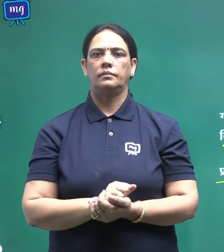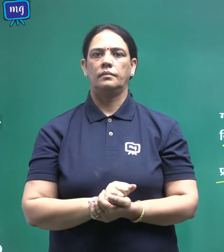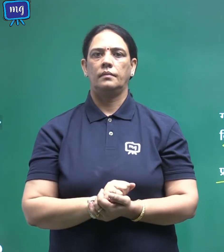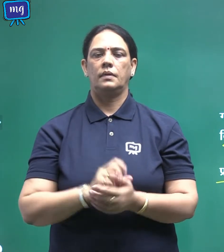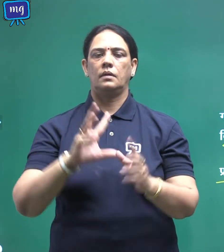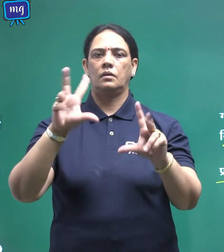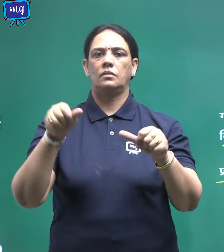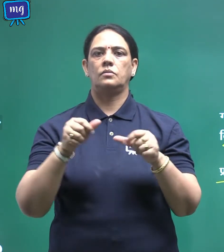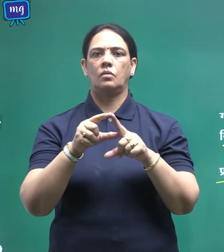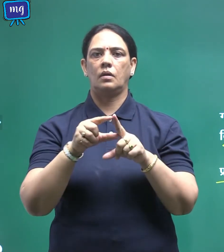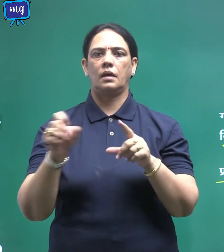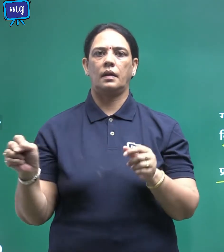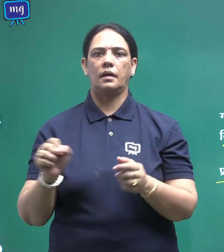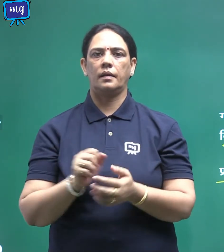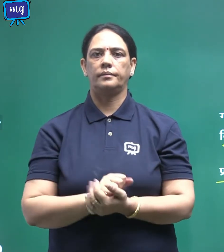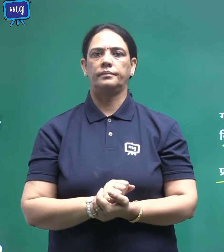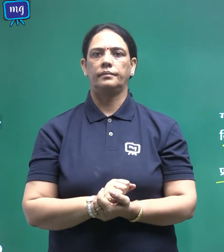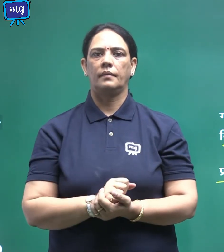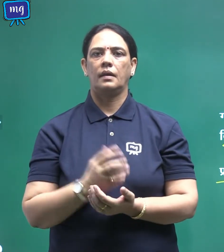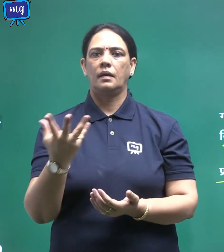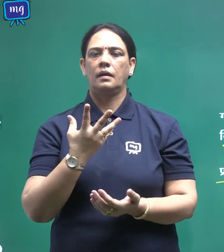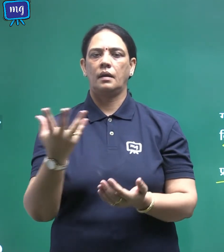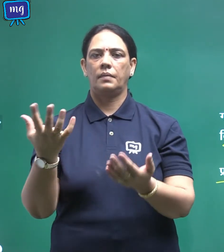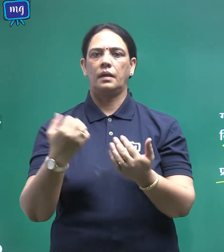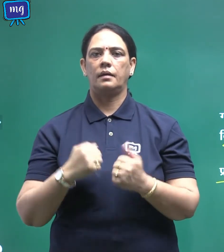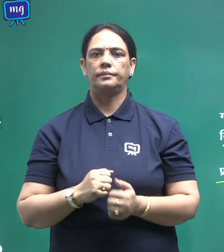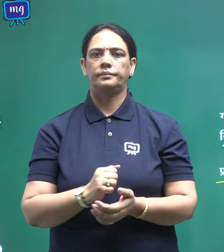हल करेंगे, क्या मिला?